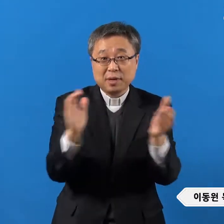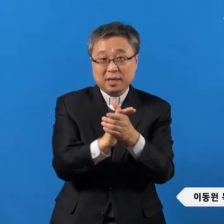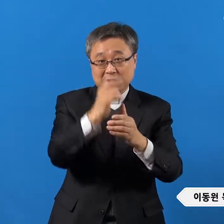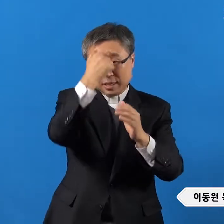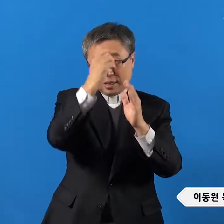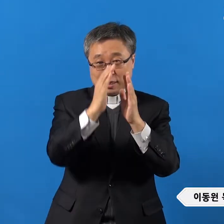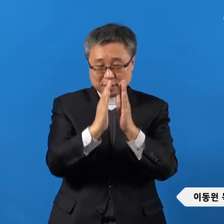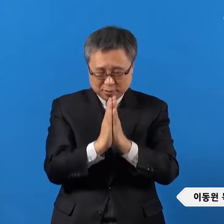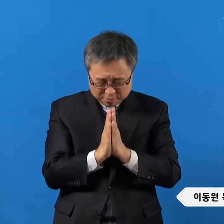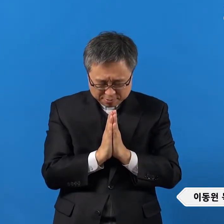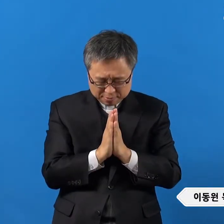기도하시겠습니다.